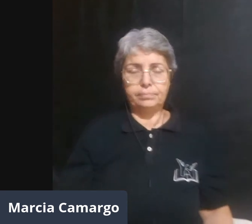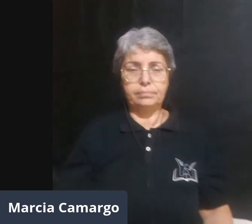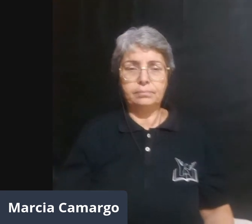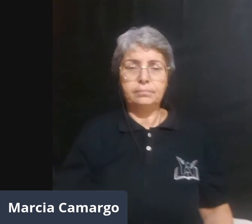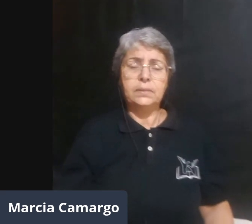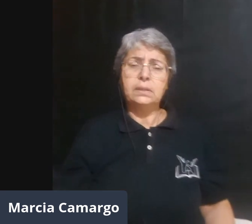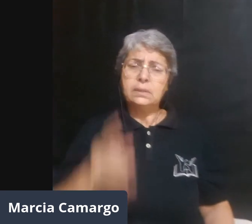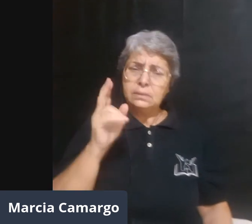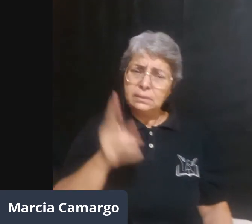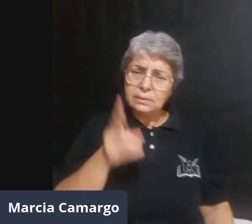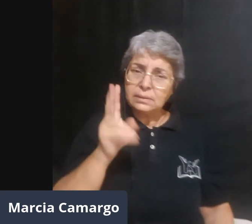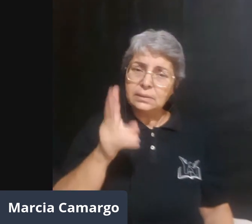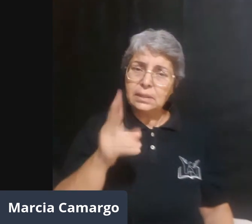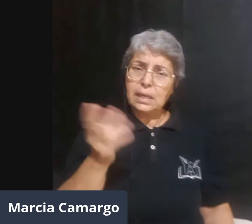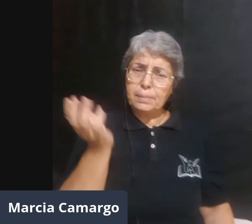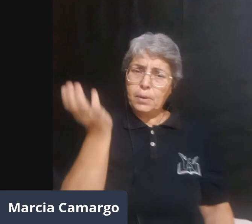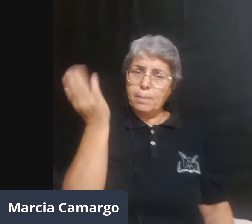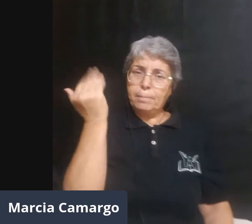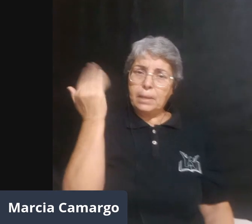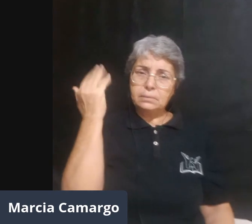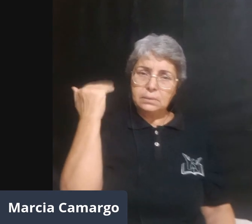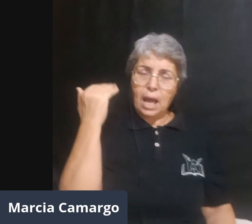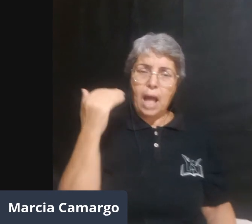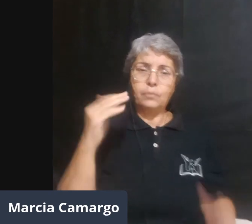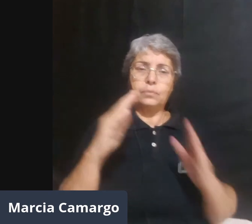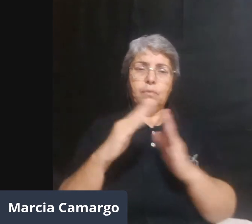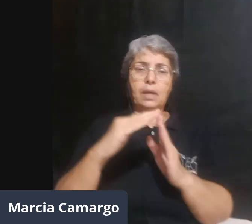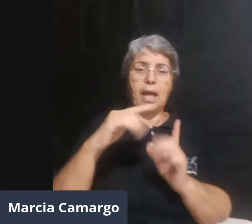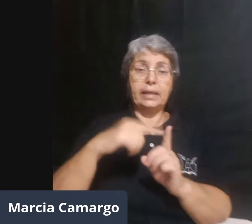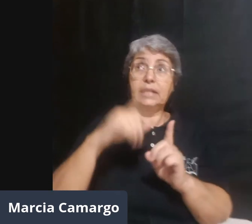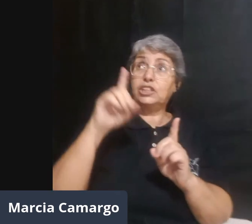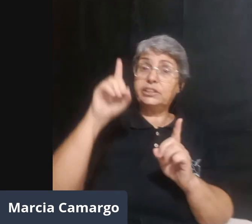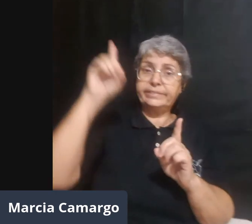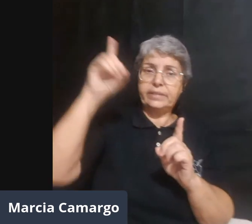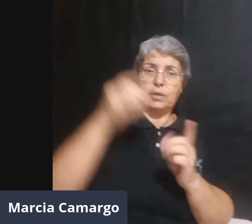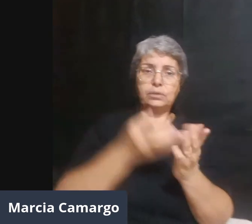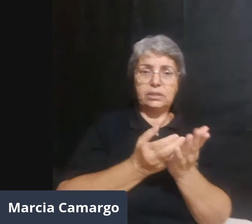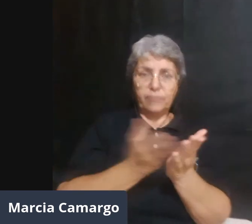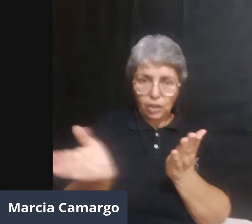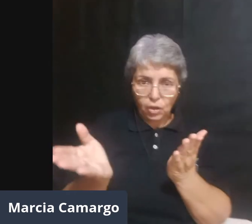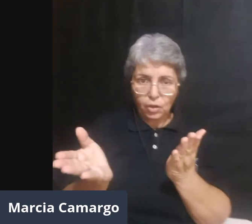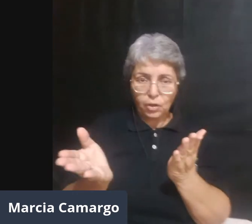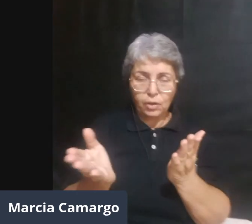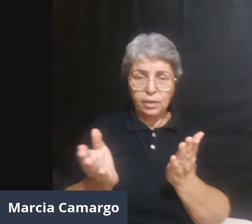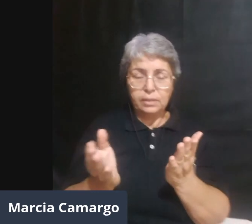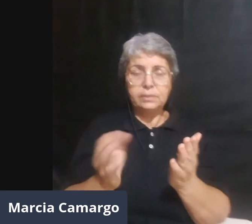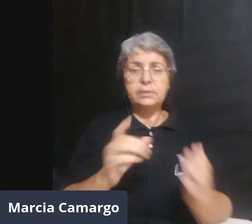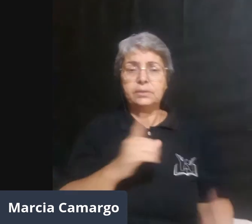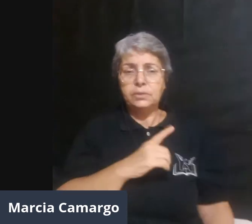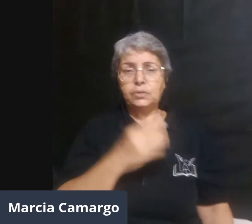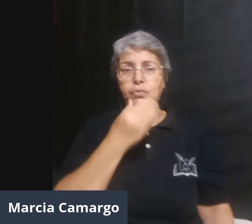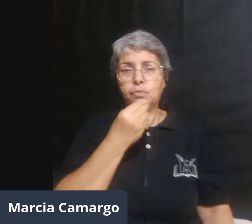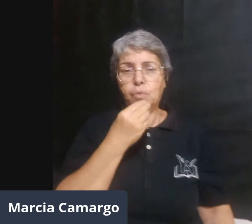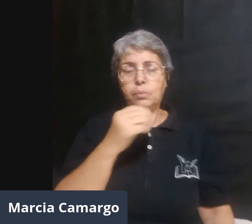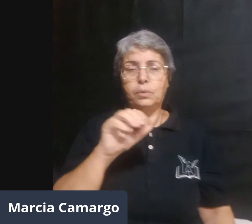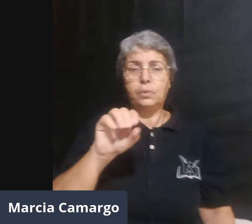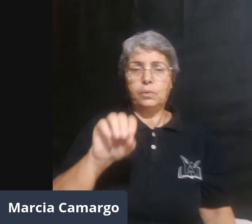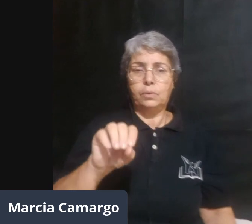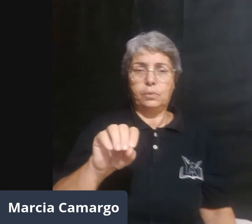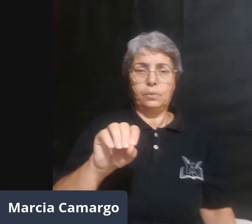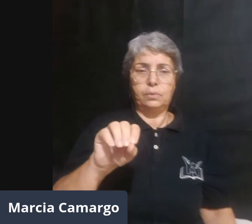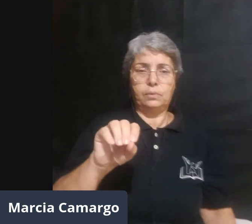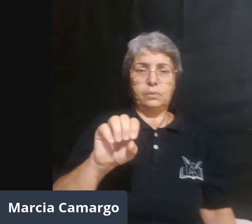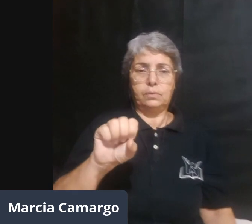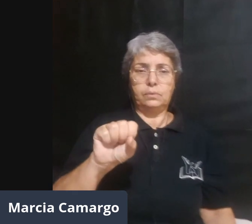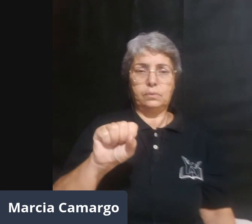passado, Deus a chamou de volta. A história de Oséias é uma ilustração dramática do esforço que o